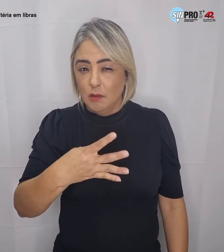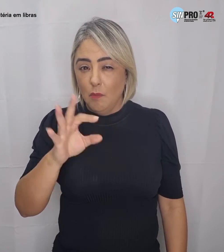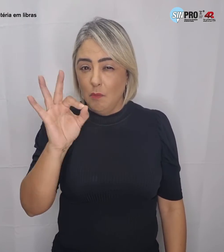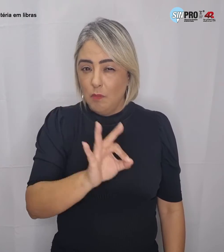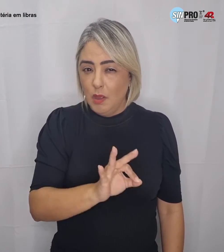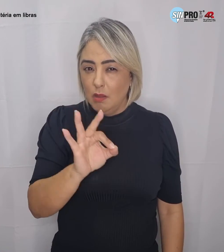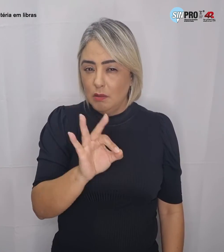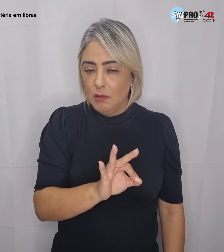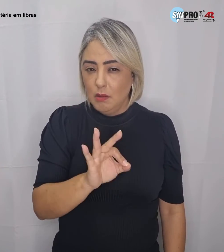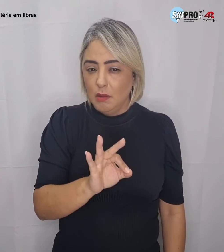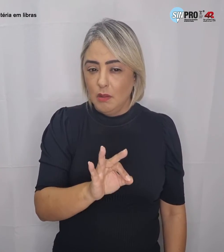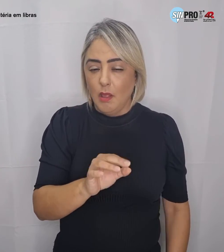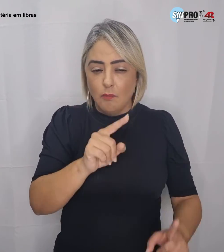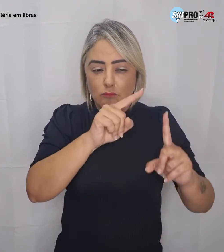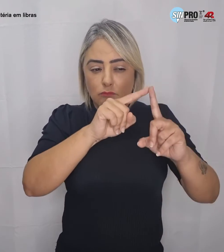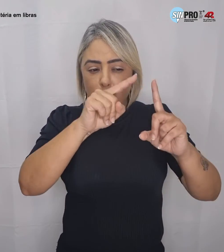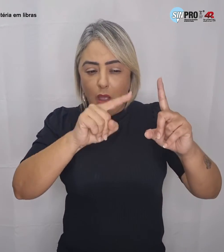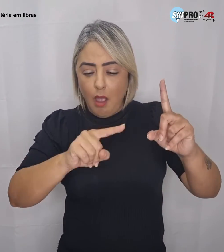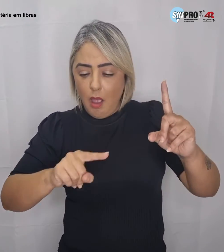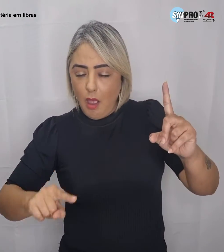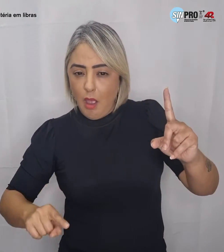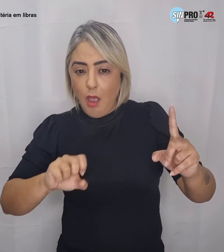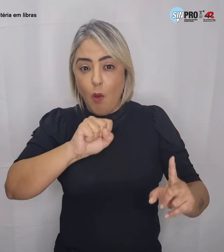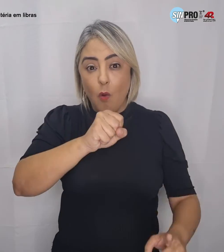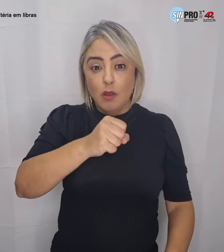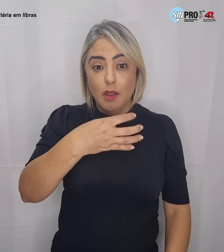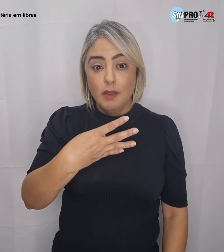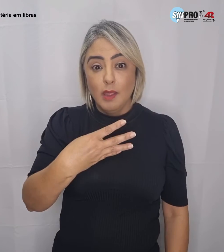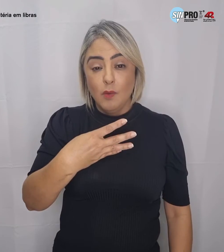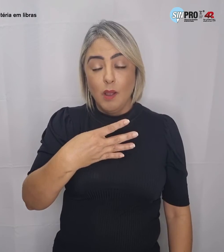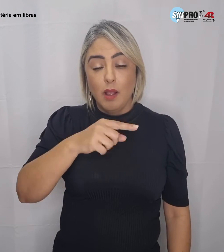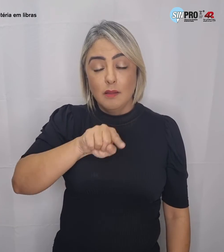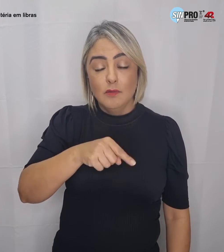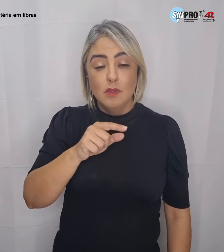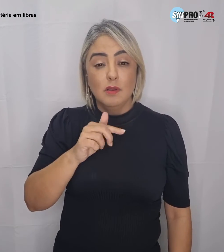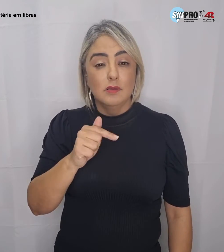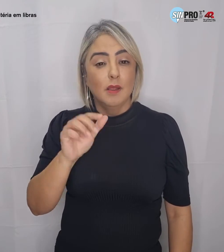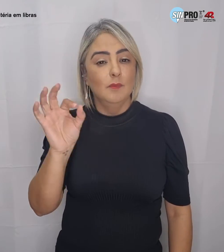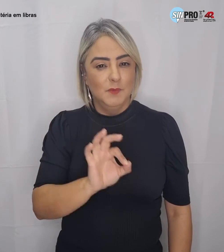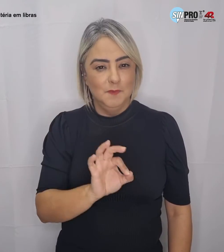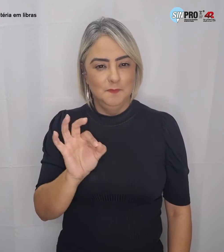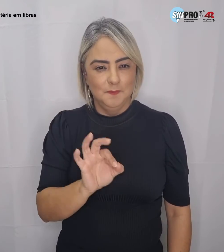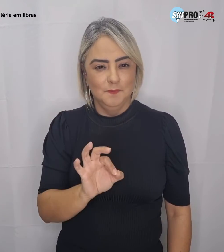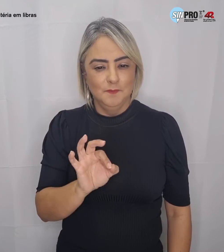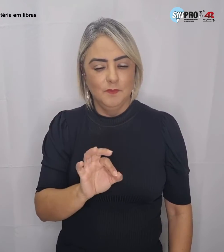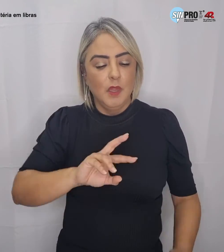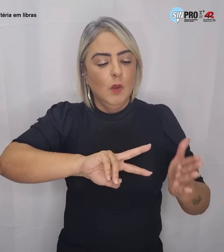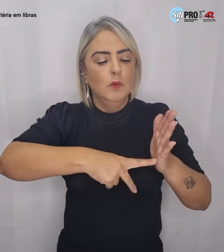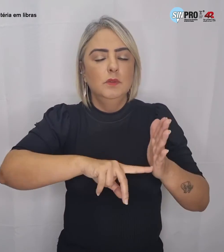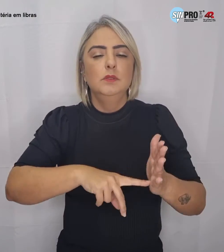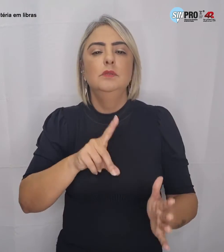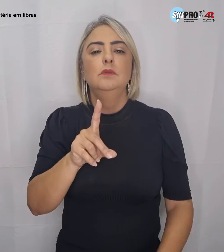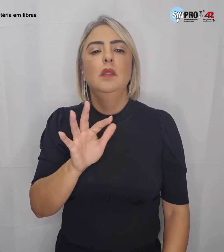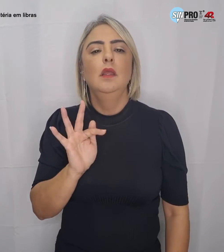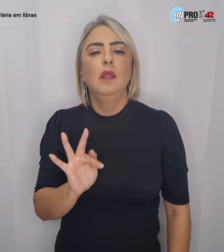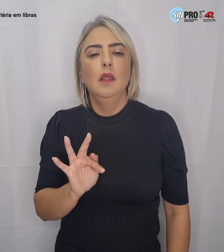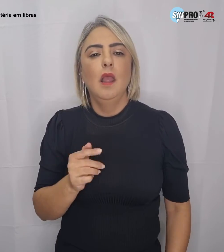o percentual de queda foi de 84,7%. O SimproDF